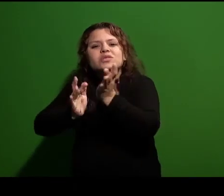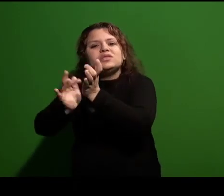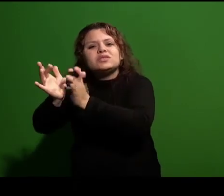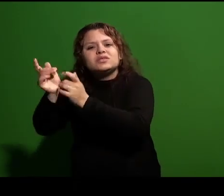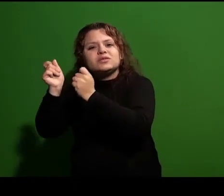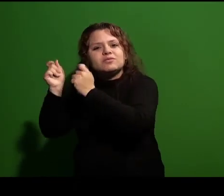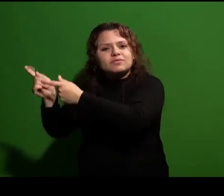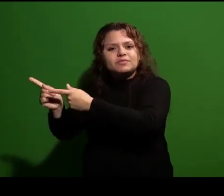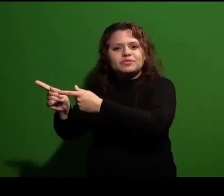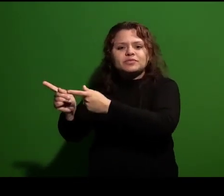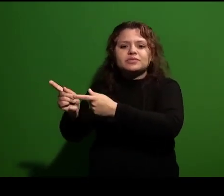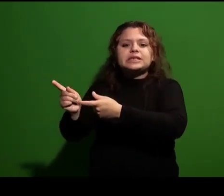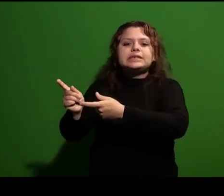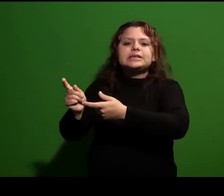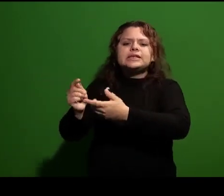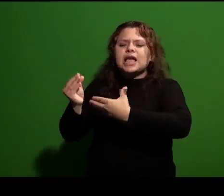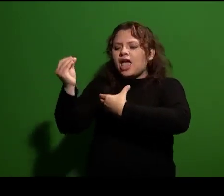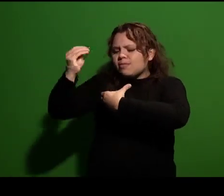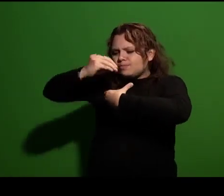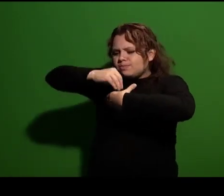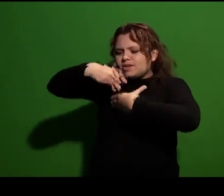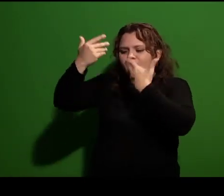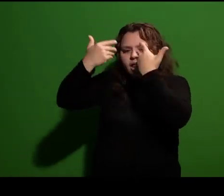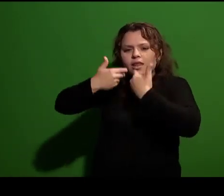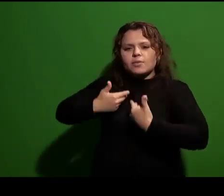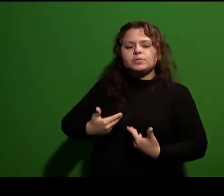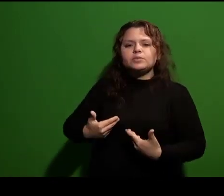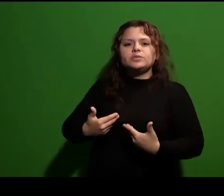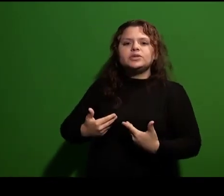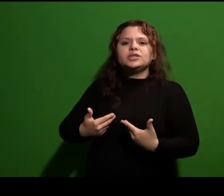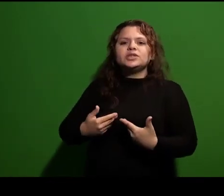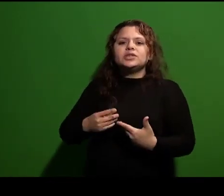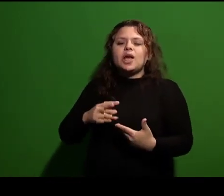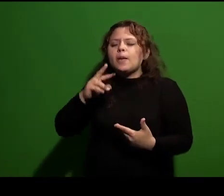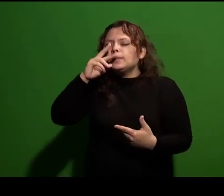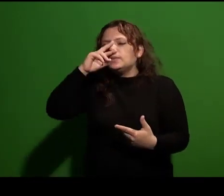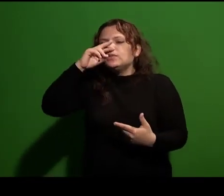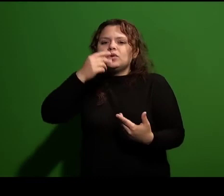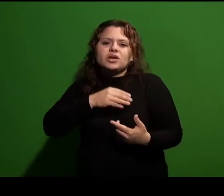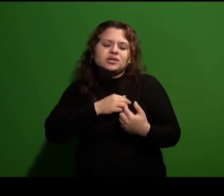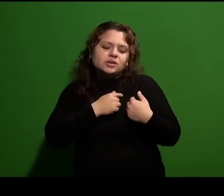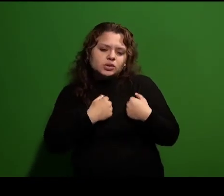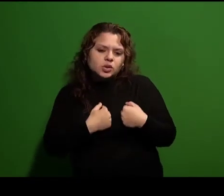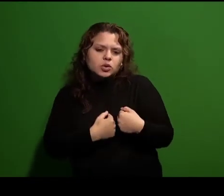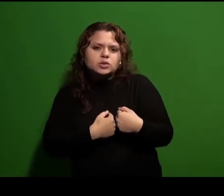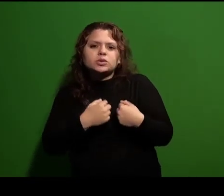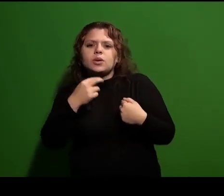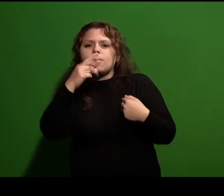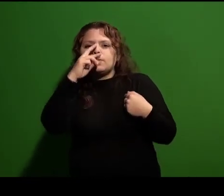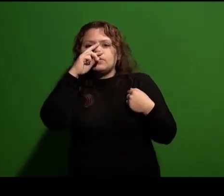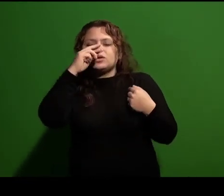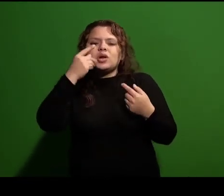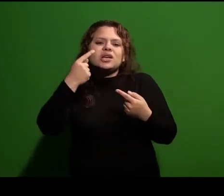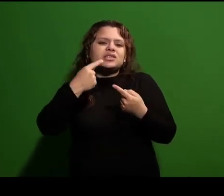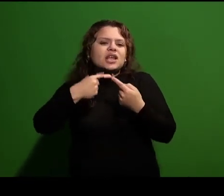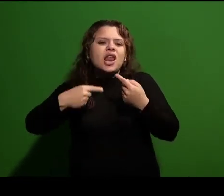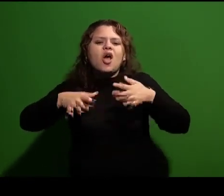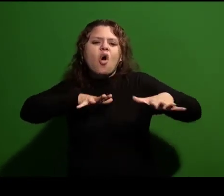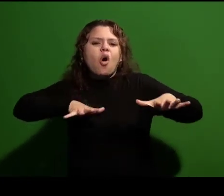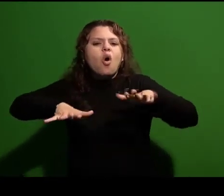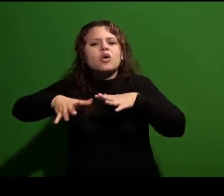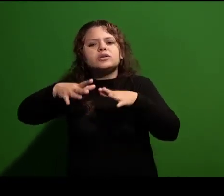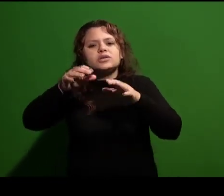justicia de Cristo, que puede ser introducida en el carácter. La pureza de corazón, la pureza de los